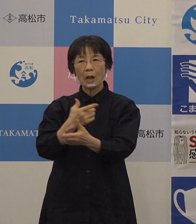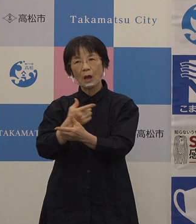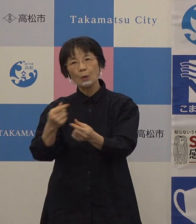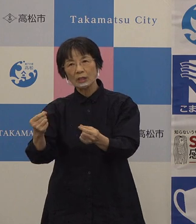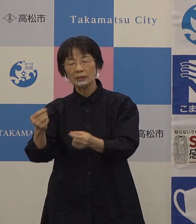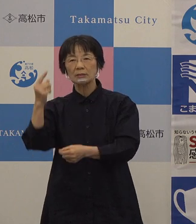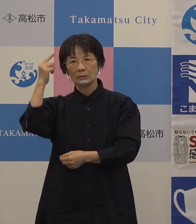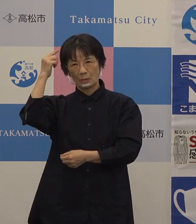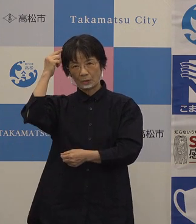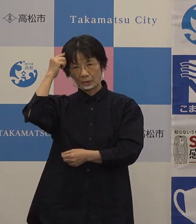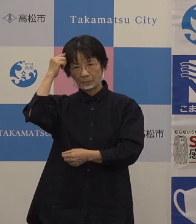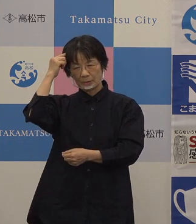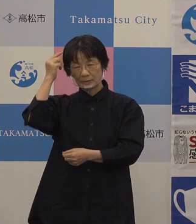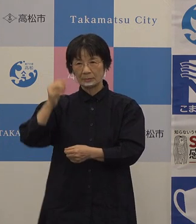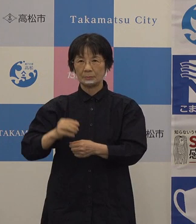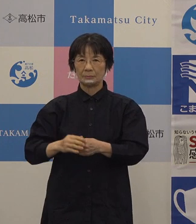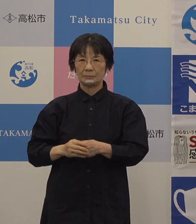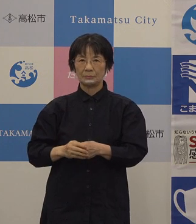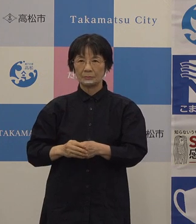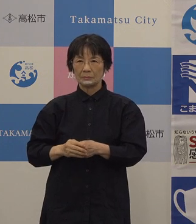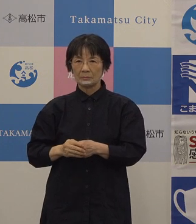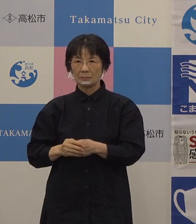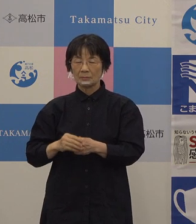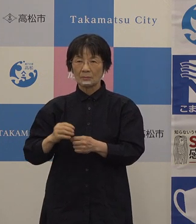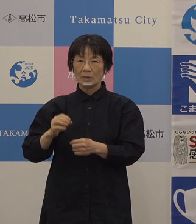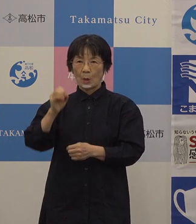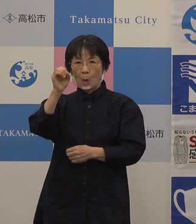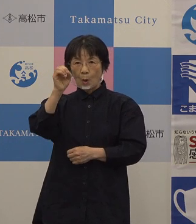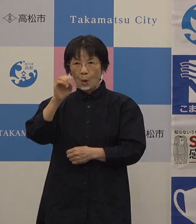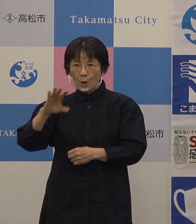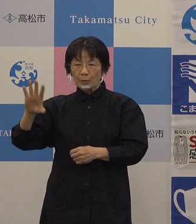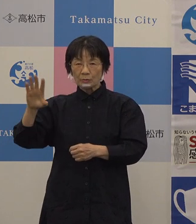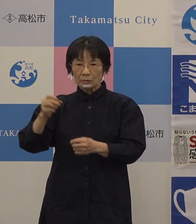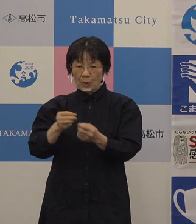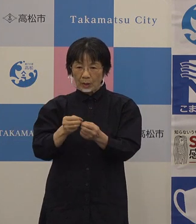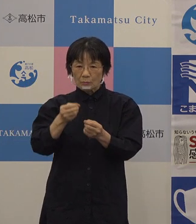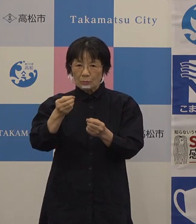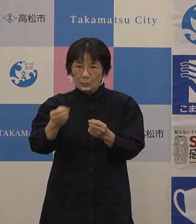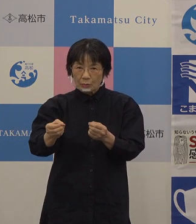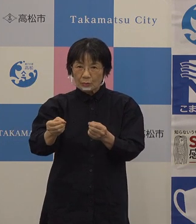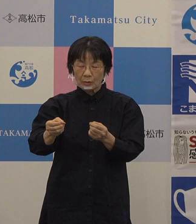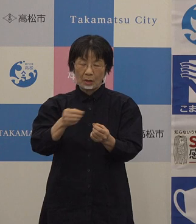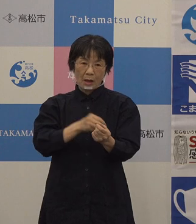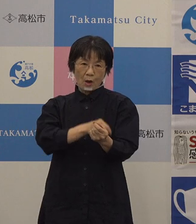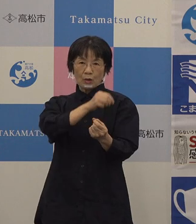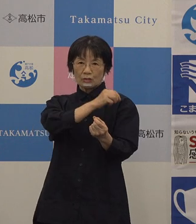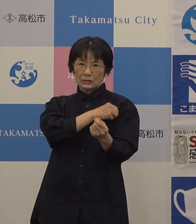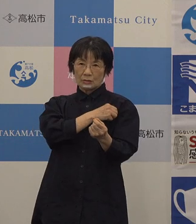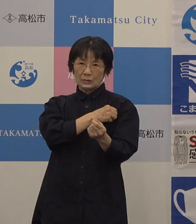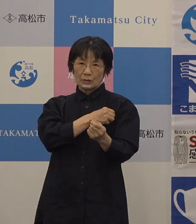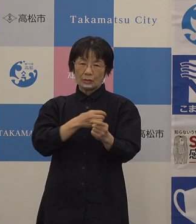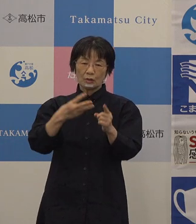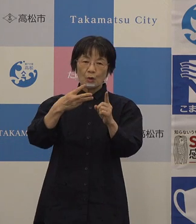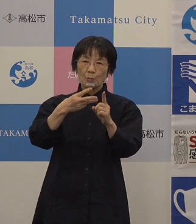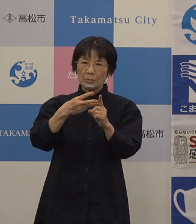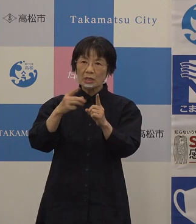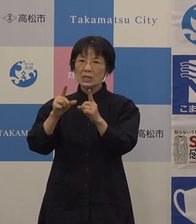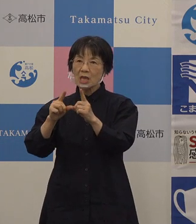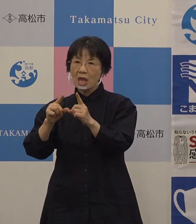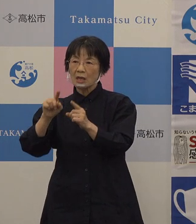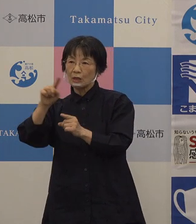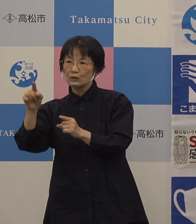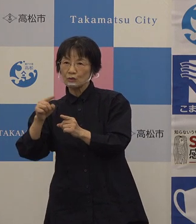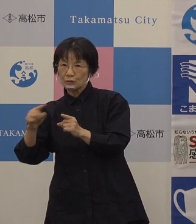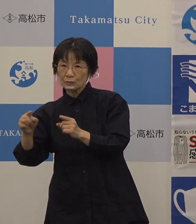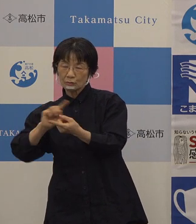ておるところでございます。まあ、しかもオミクロン株の派生型でより感染力が強いと言われています BA2 のへの置